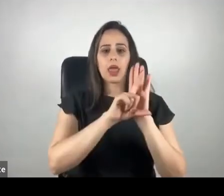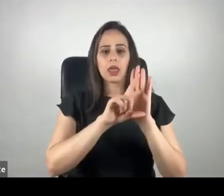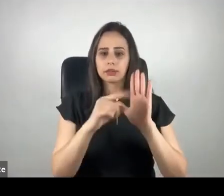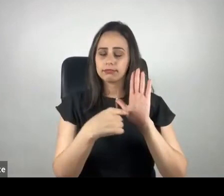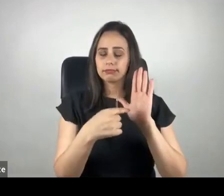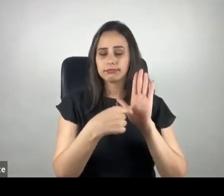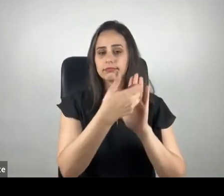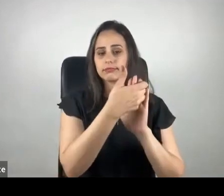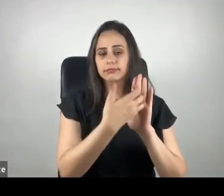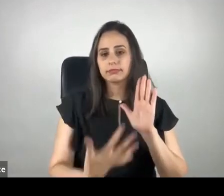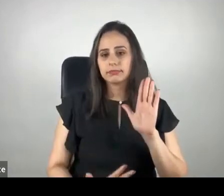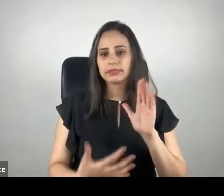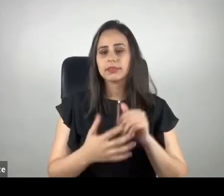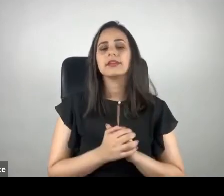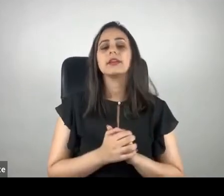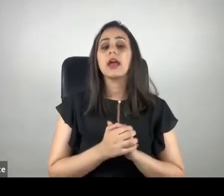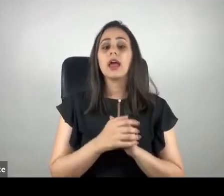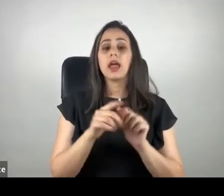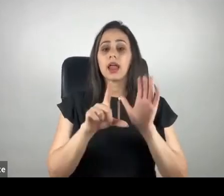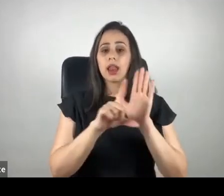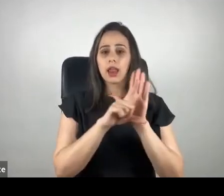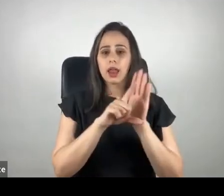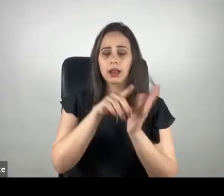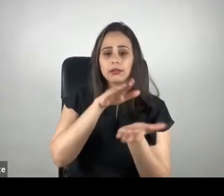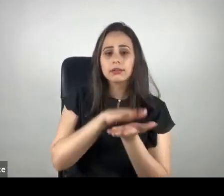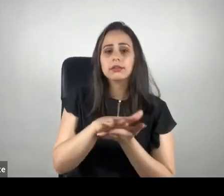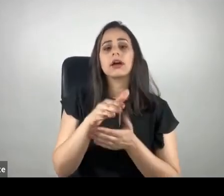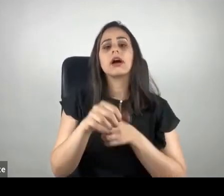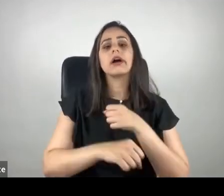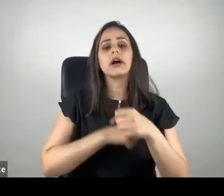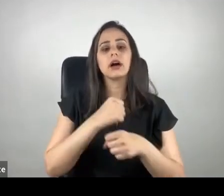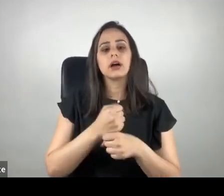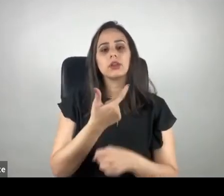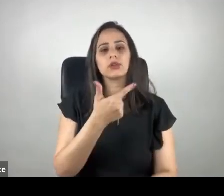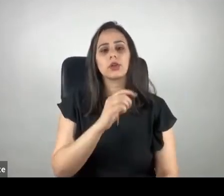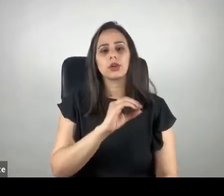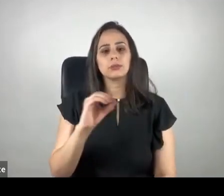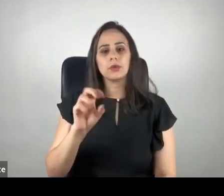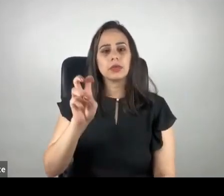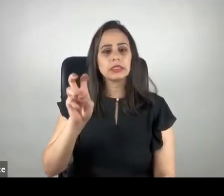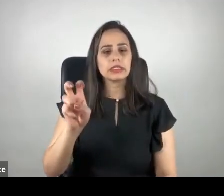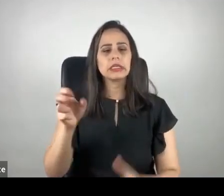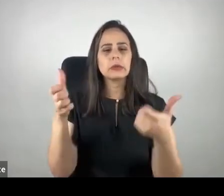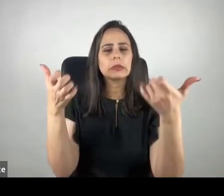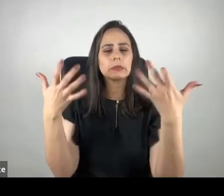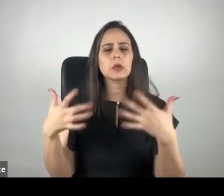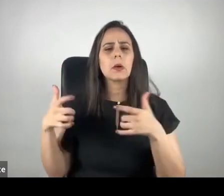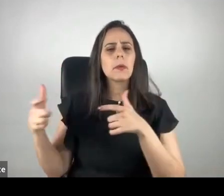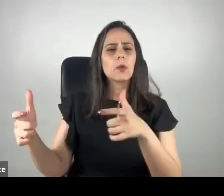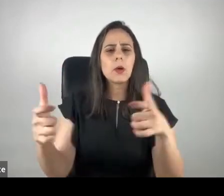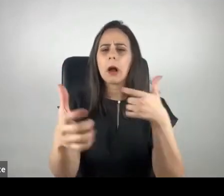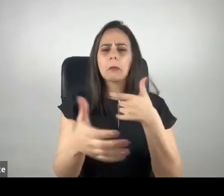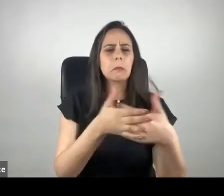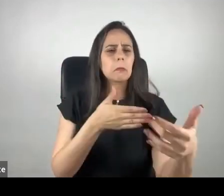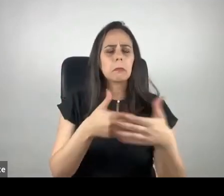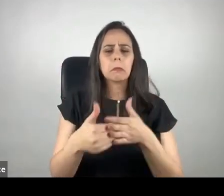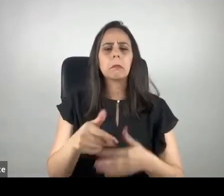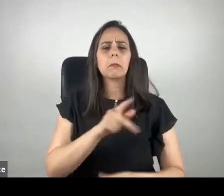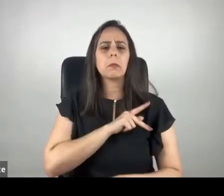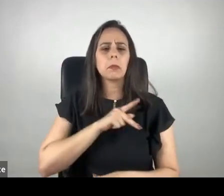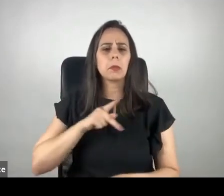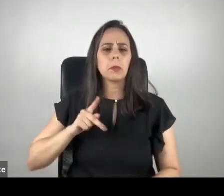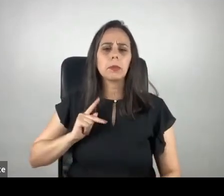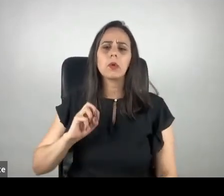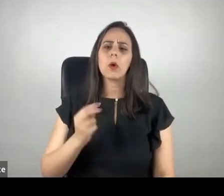E a lei foi lá em 2005 que ela foi criada, falando que qualquer espaço público ou privado de atendimento